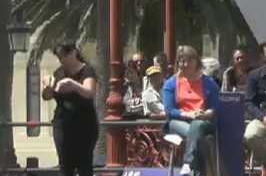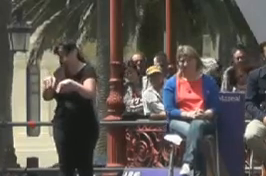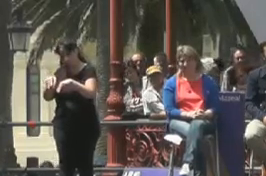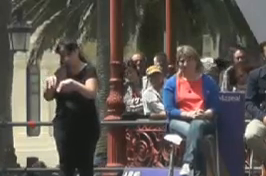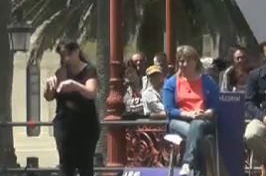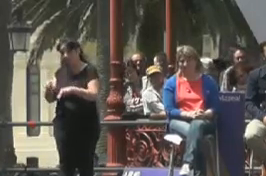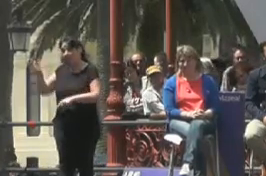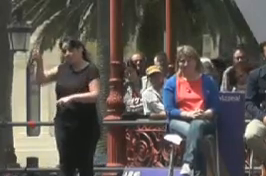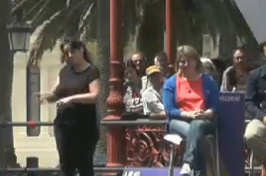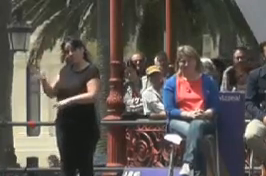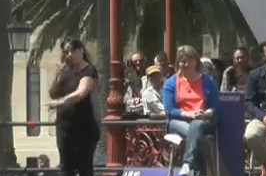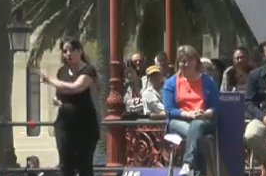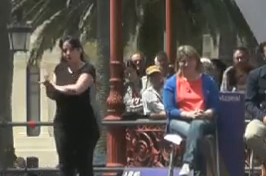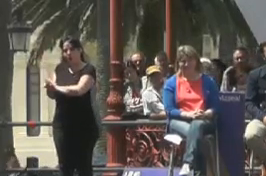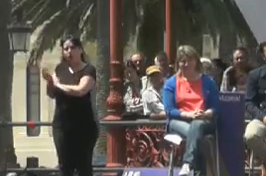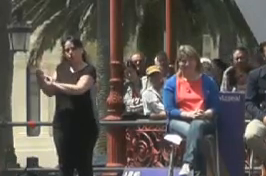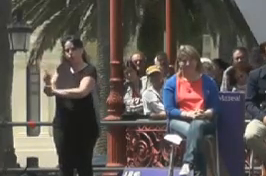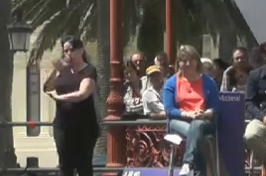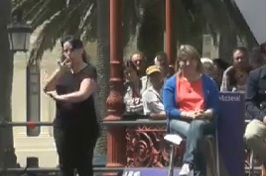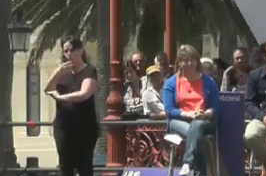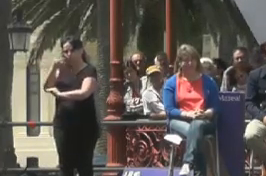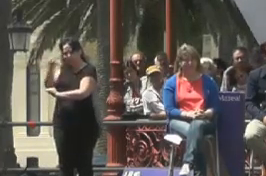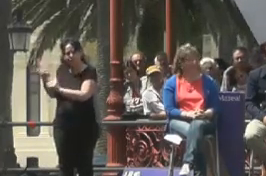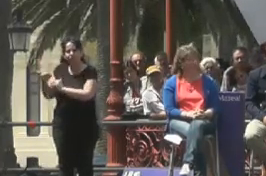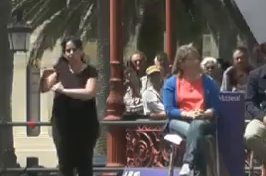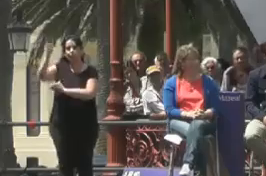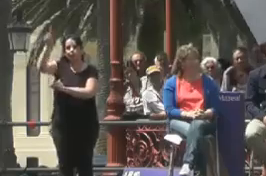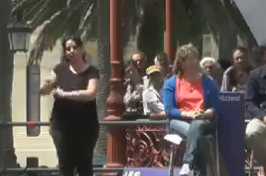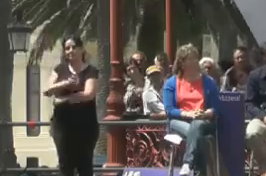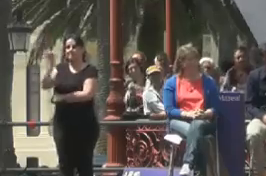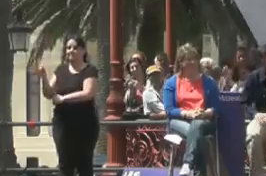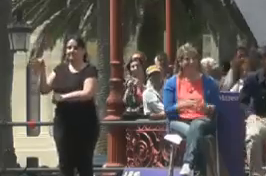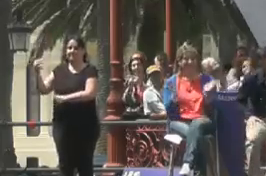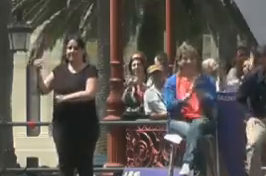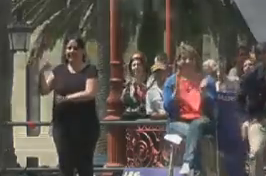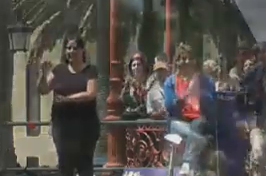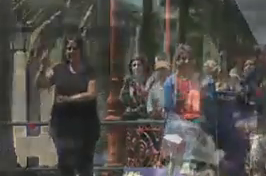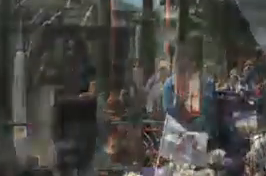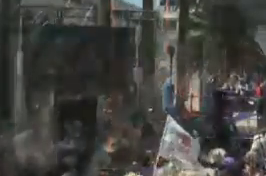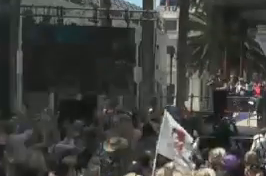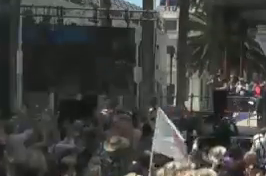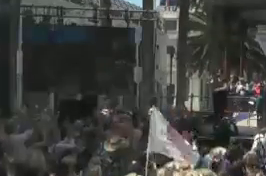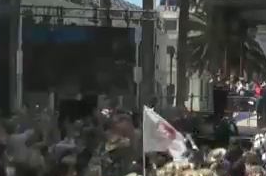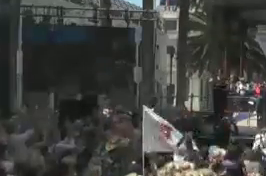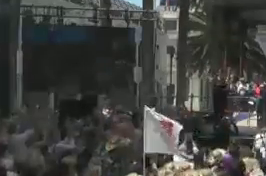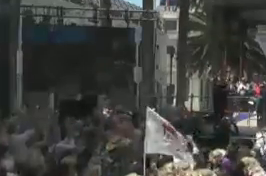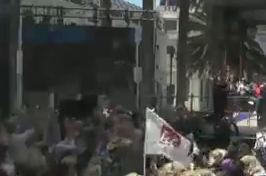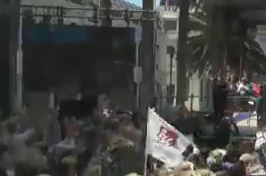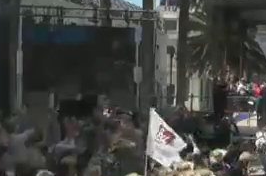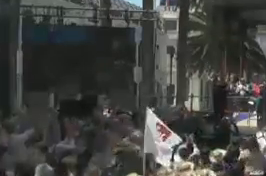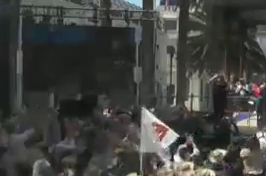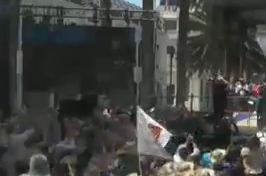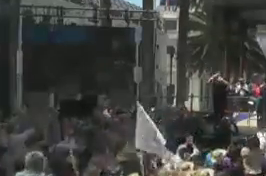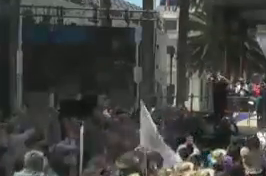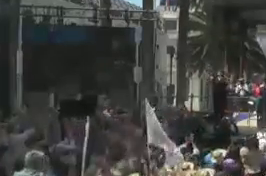sabe de onde ven e a donde va. Deixo vos con Alberto Garzón, lembrando que o pobo que máis se ve.